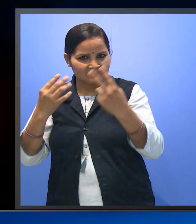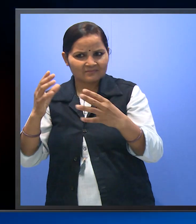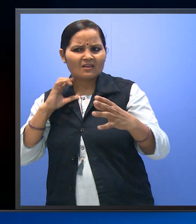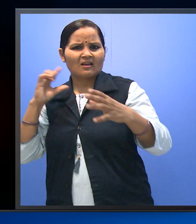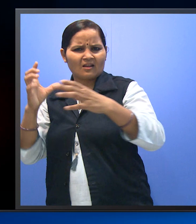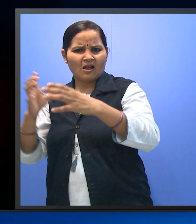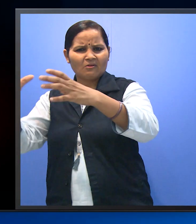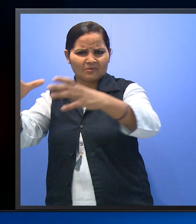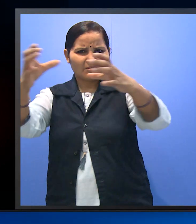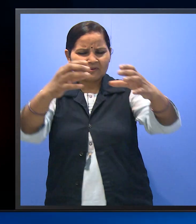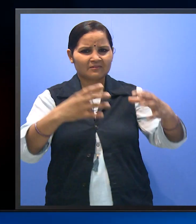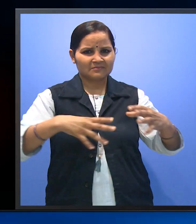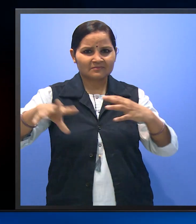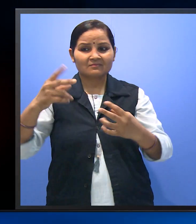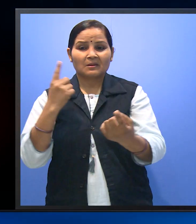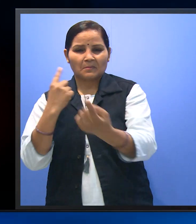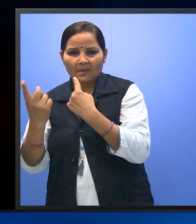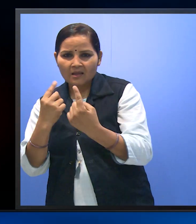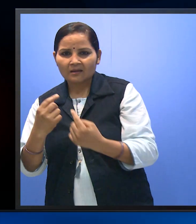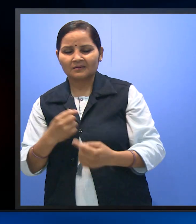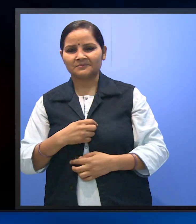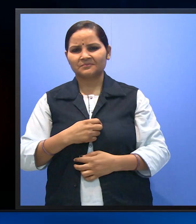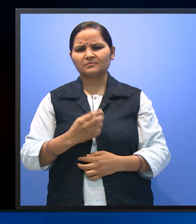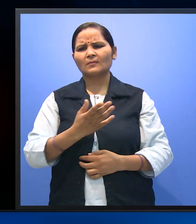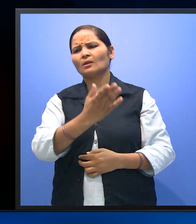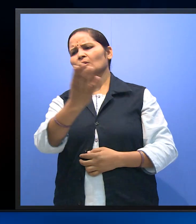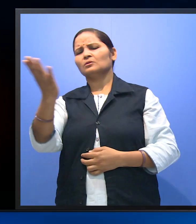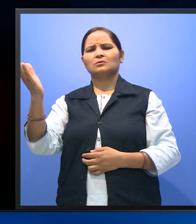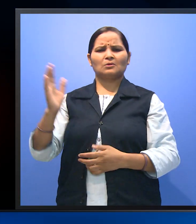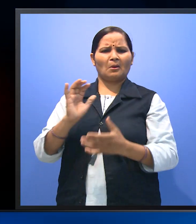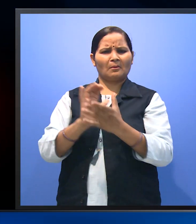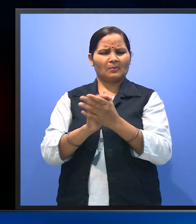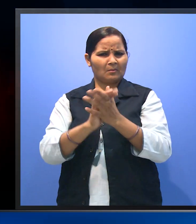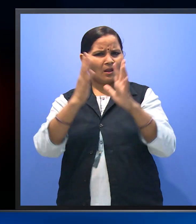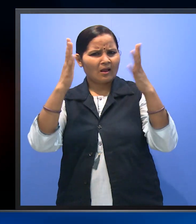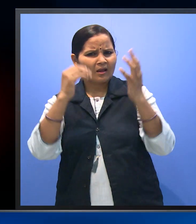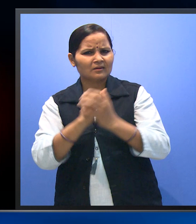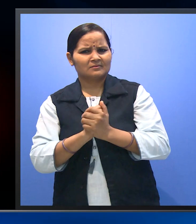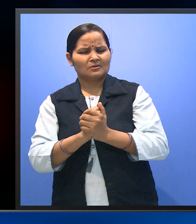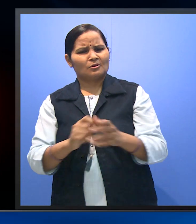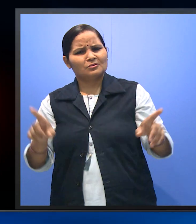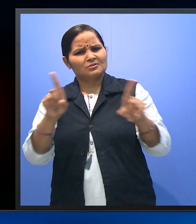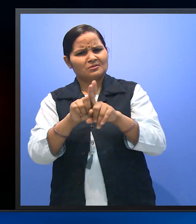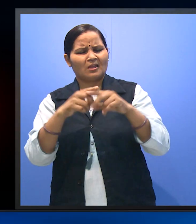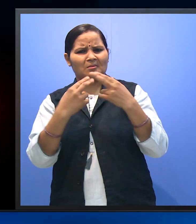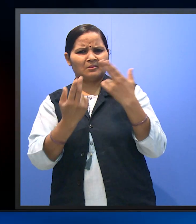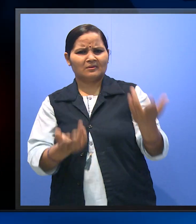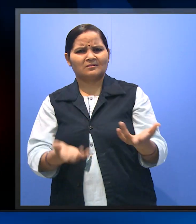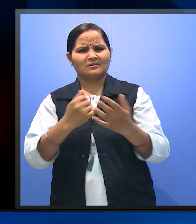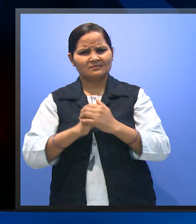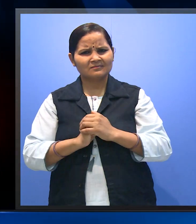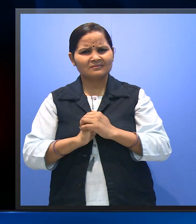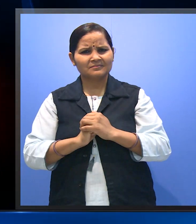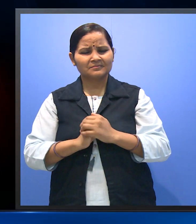गांव में गए, इंक्वायरी किया तो वहां भी उनको यही परिणाम मिला, यही रिजल्ट